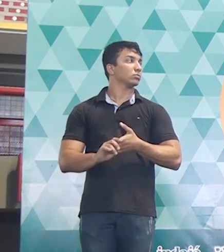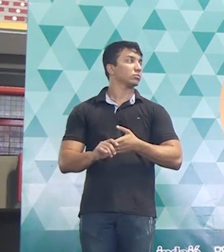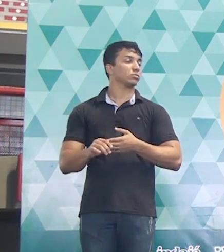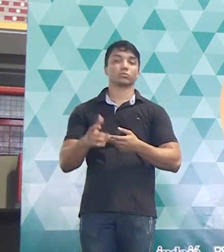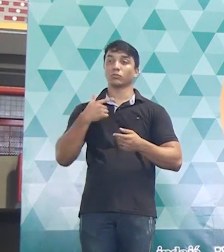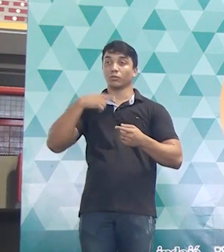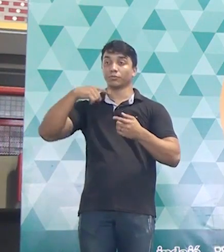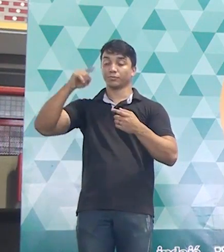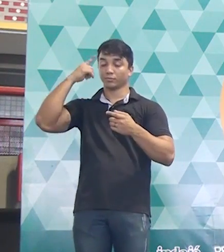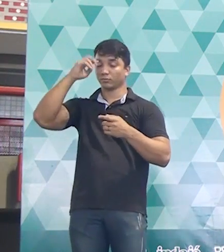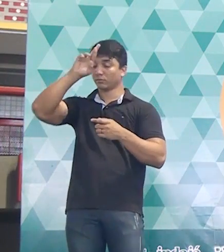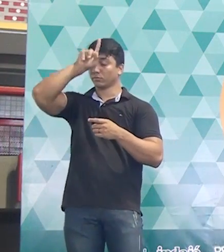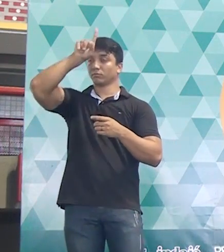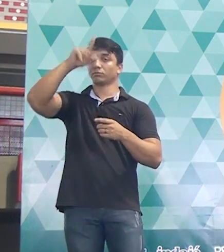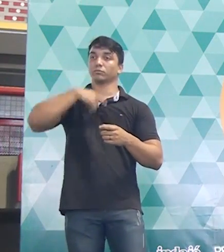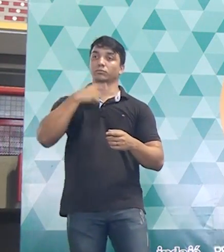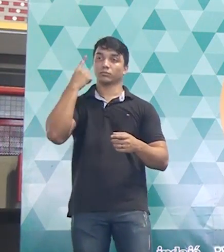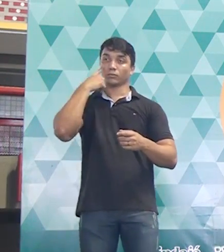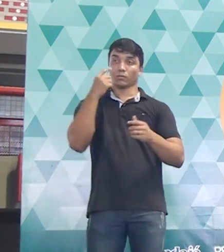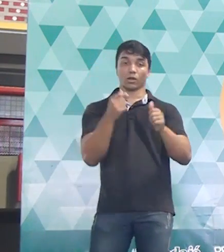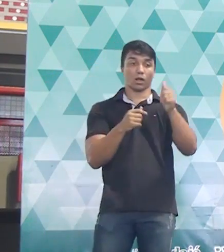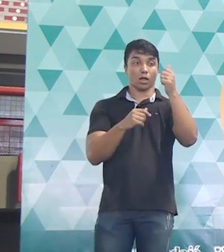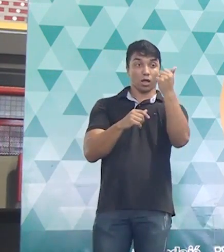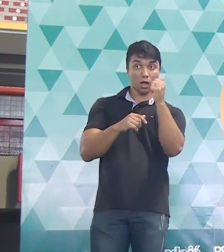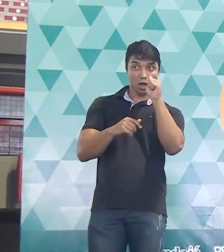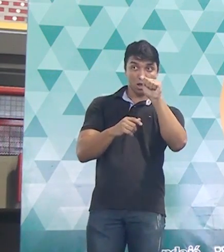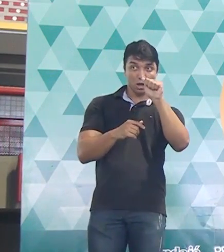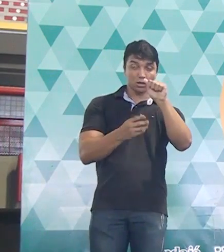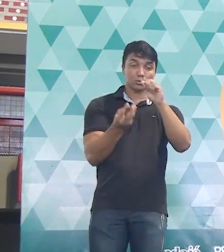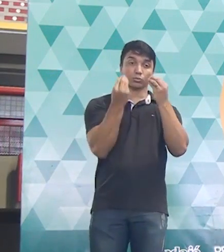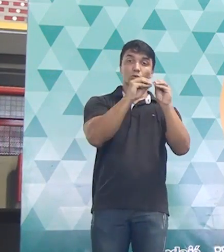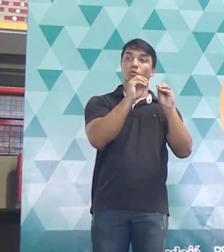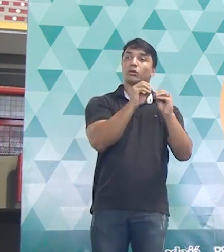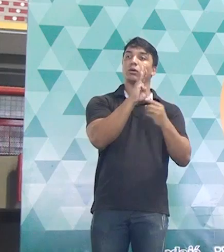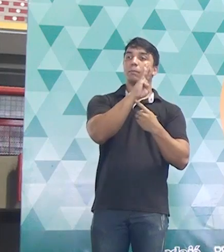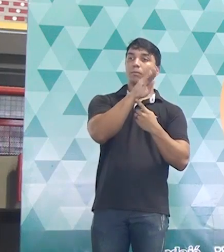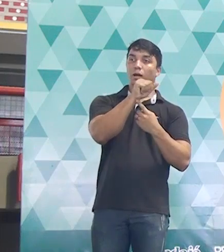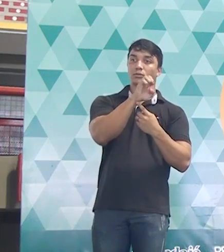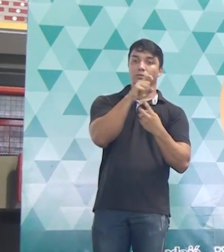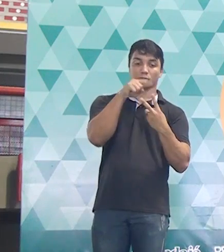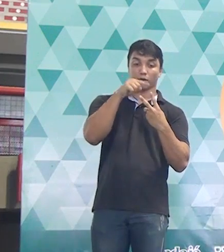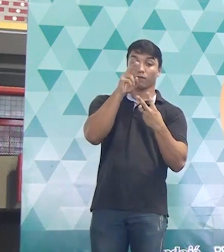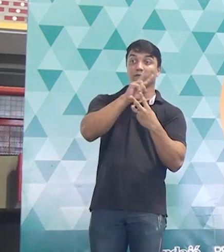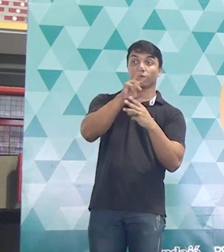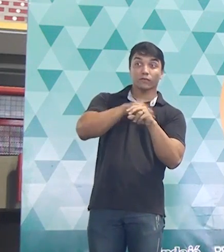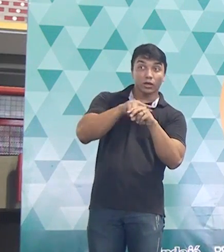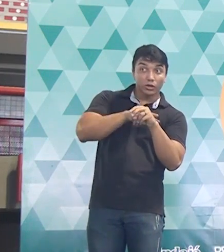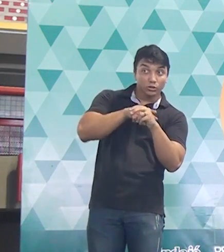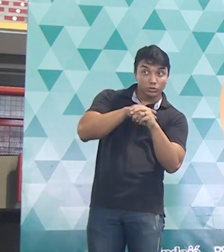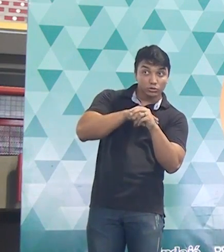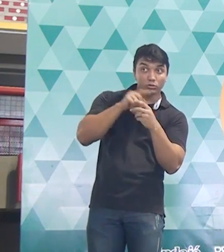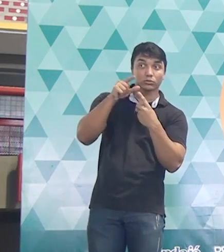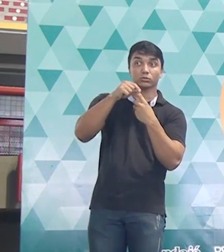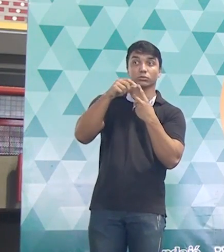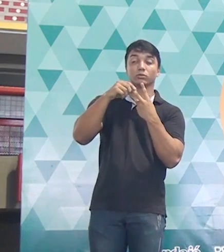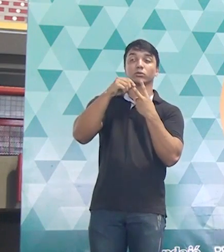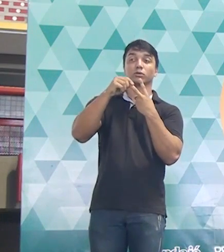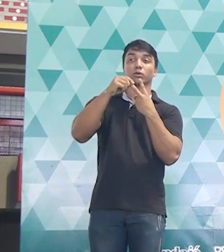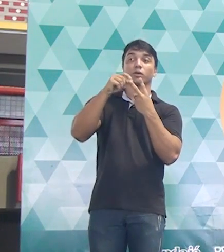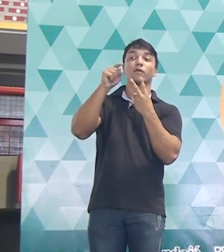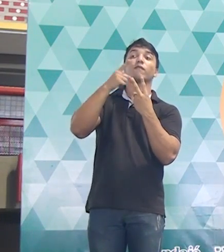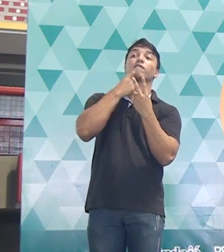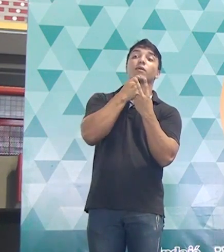Deixa eu corrigir. No A ele colocou uma base, ficou verde. No B ele colocou um ácido,